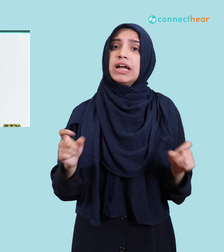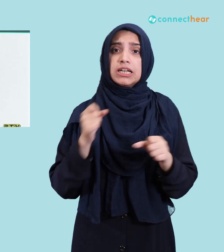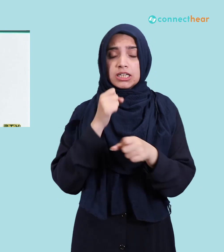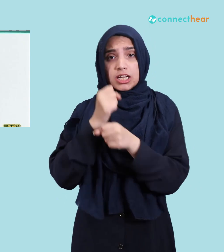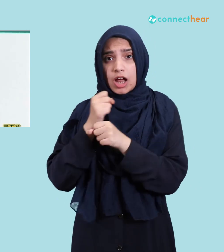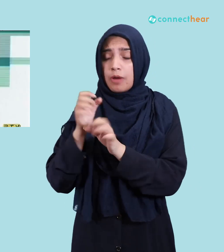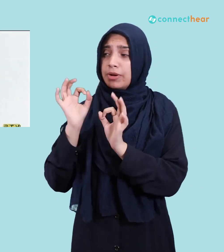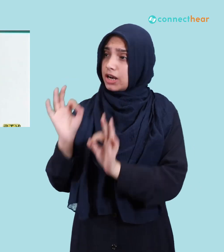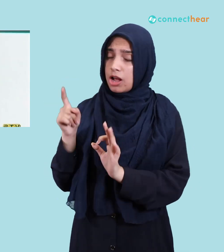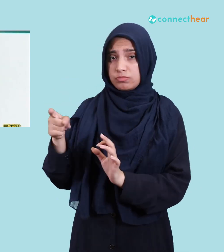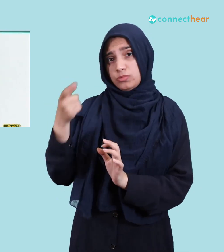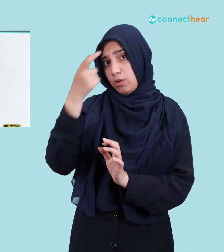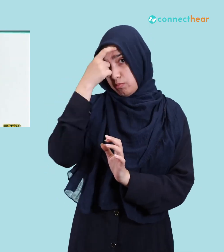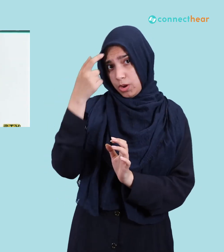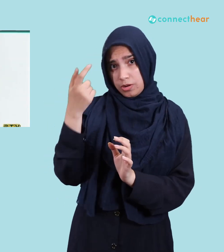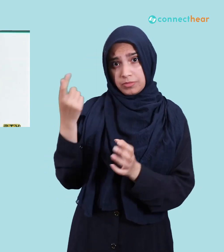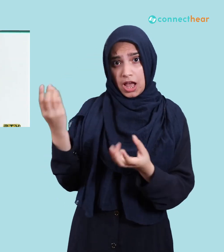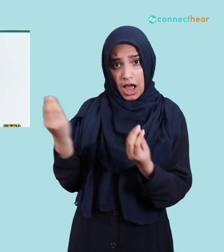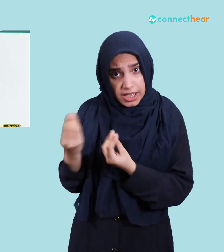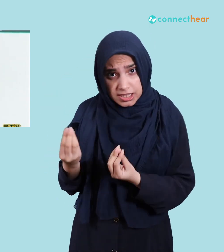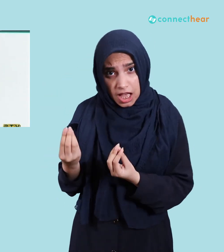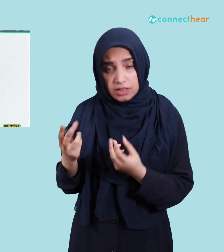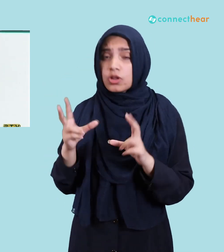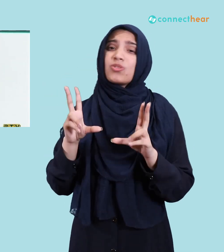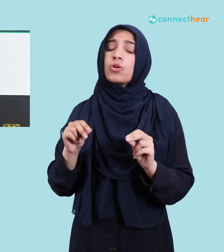تھا. میں سمجھتا ہوں کہ